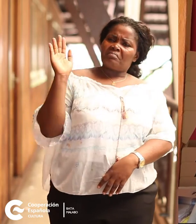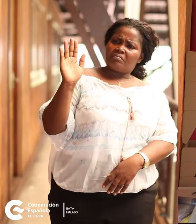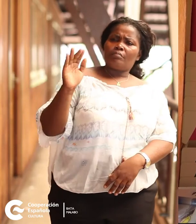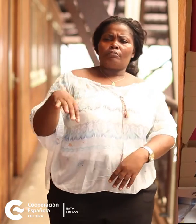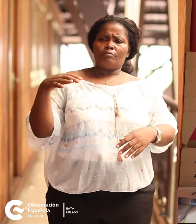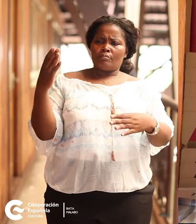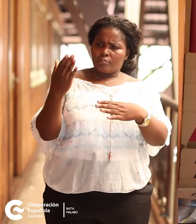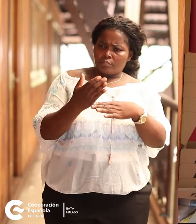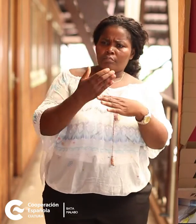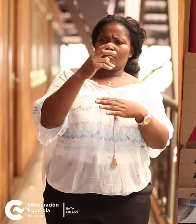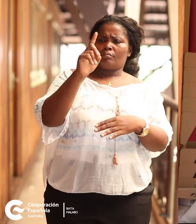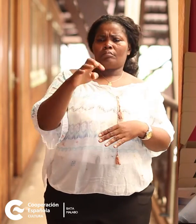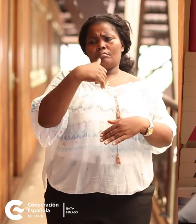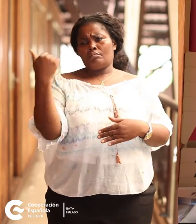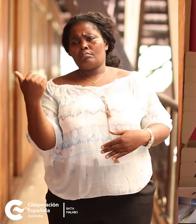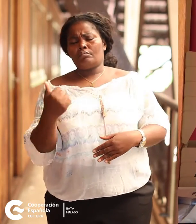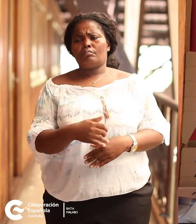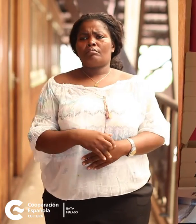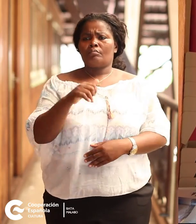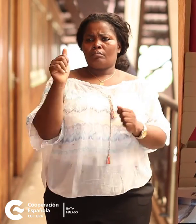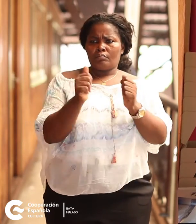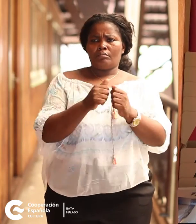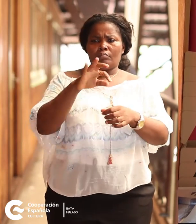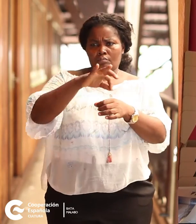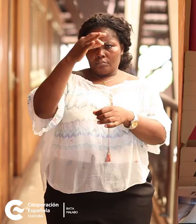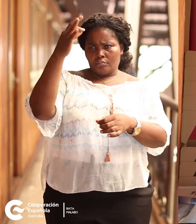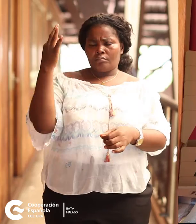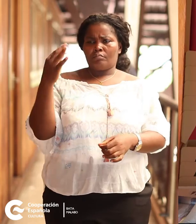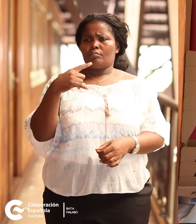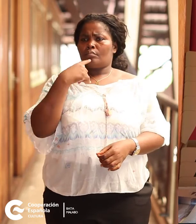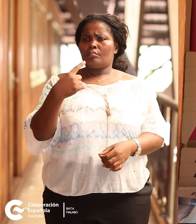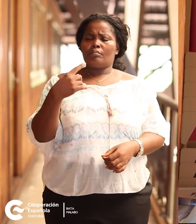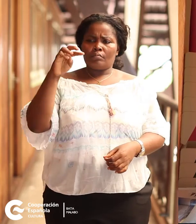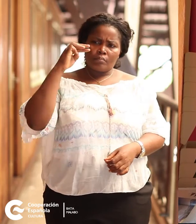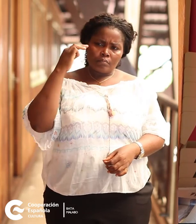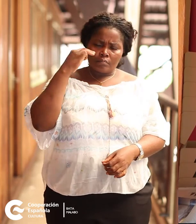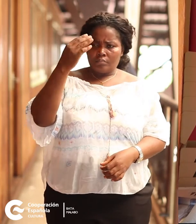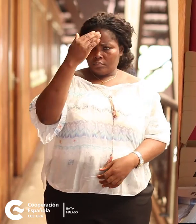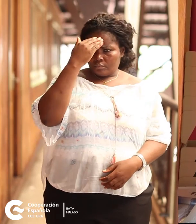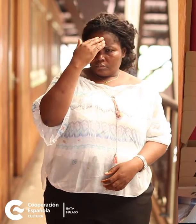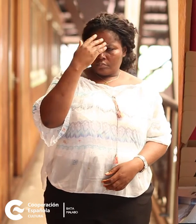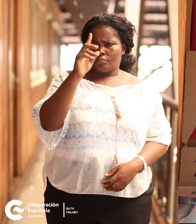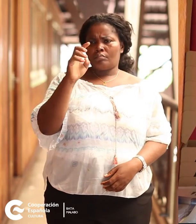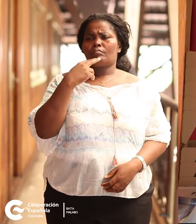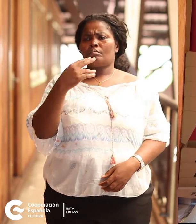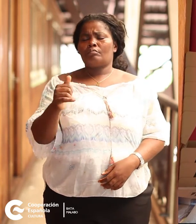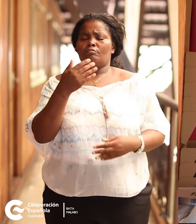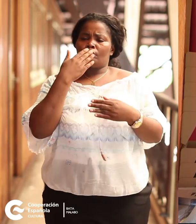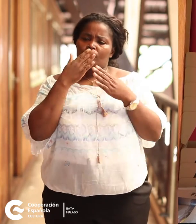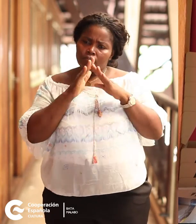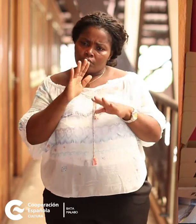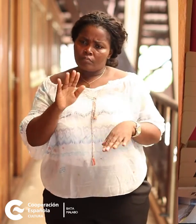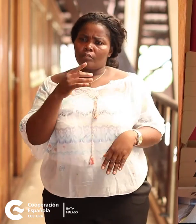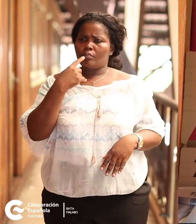Prometió luchar y luchar contra aquello con su don espiritual. Martin sabía que no hay que